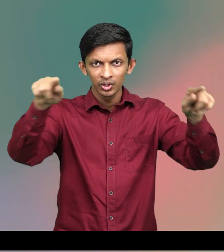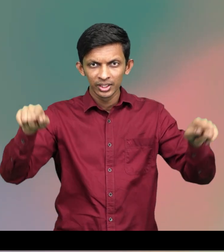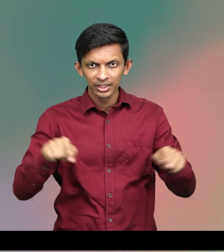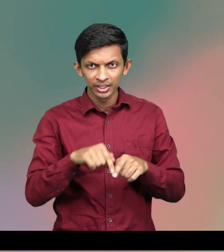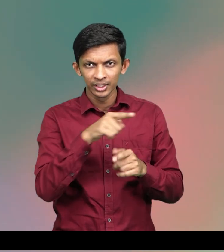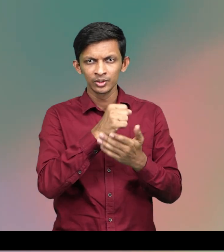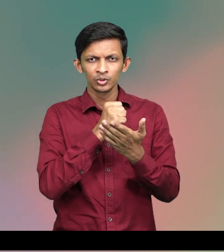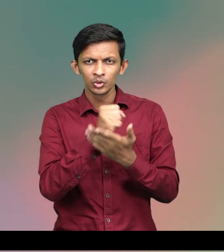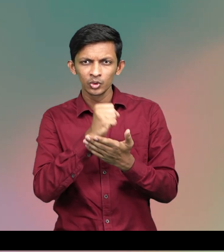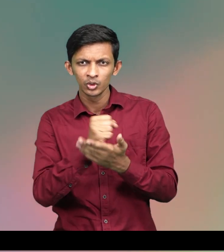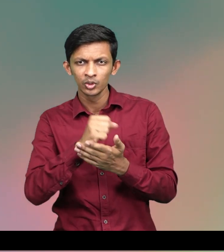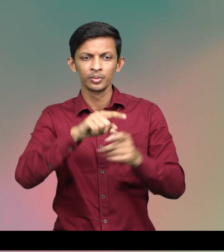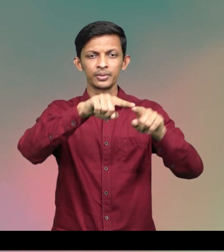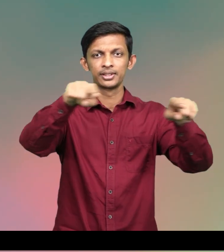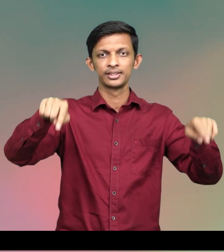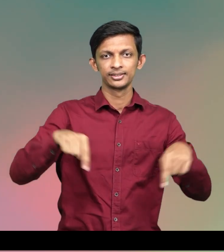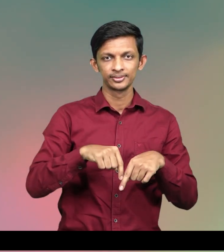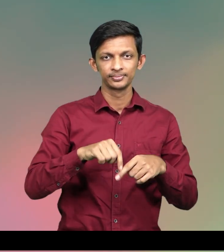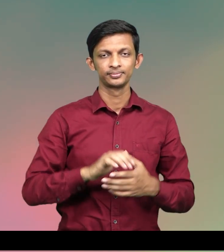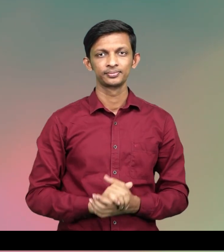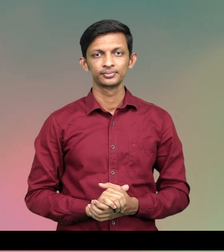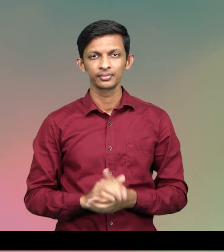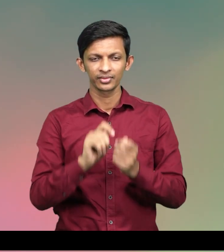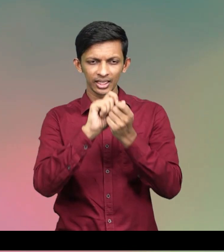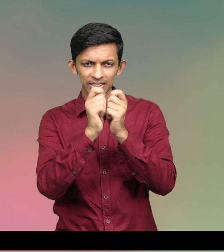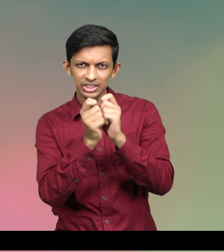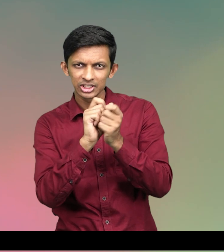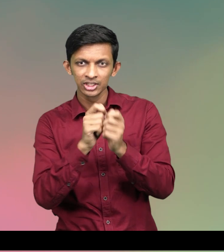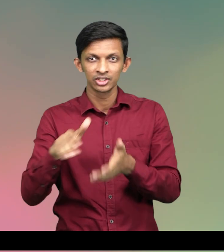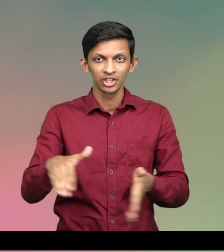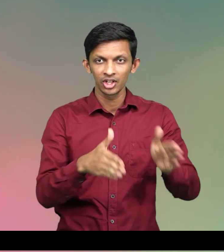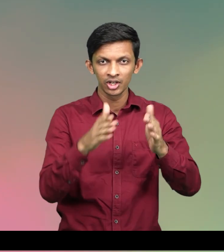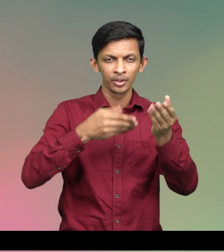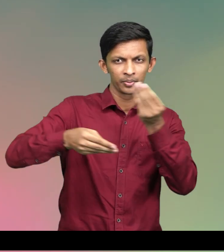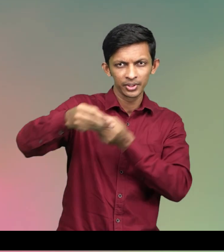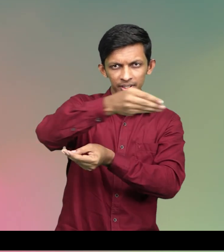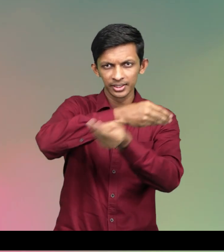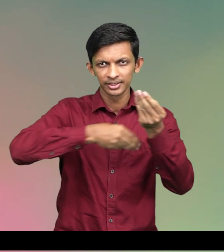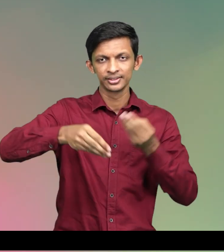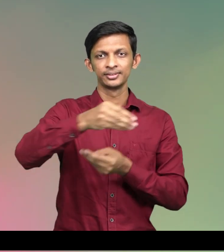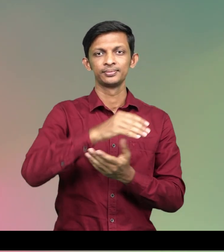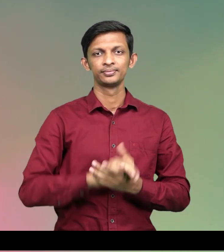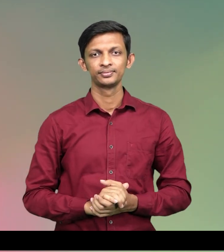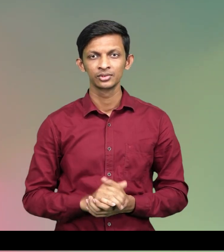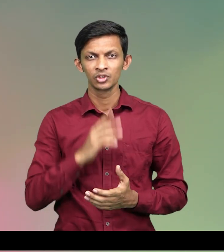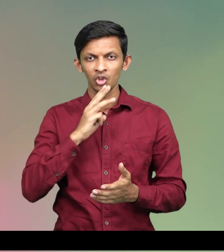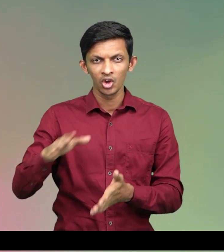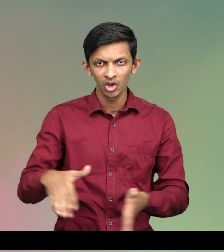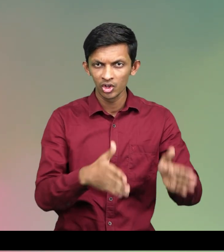సరస్సులు మరియు సరస్సుల రకాలు, ఆర్థిక వ్యవస్థలో నదుల పాత్ర, నది